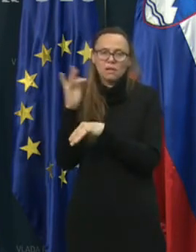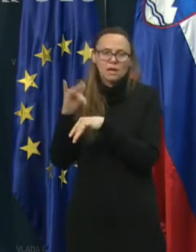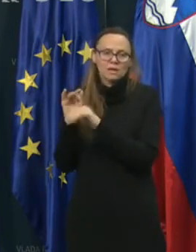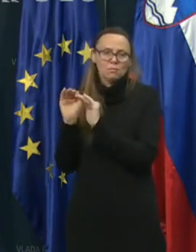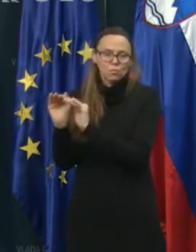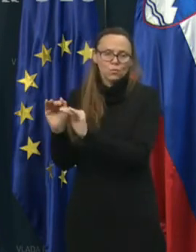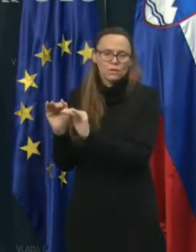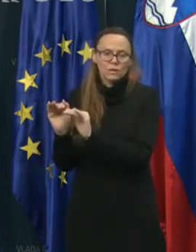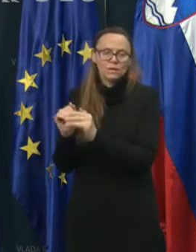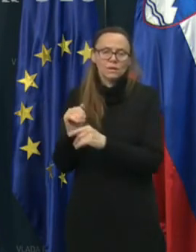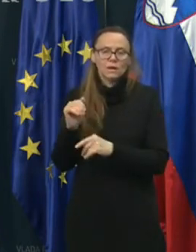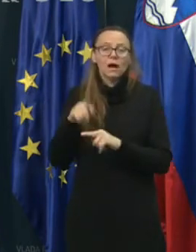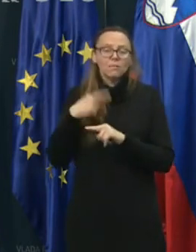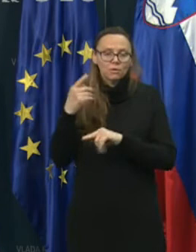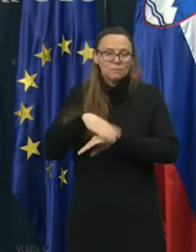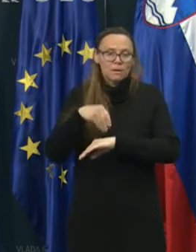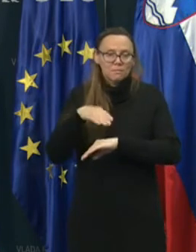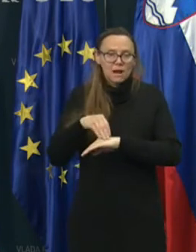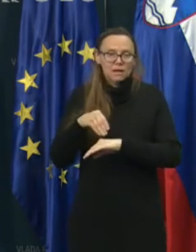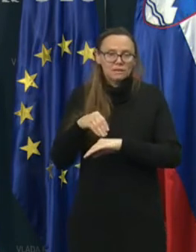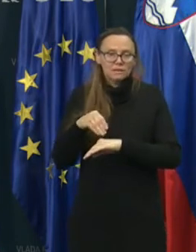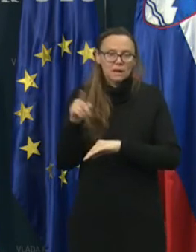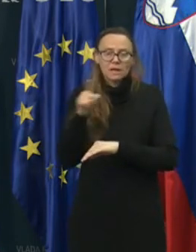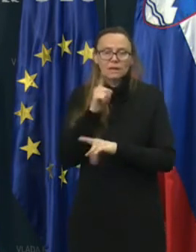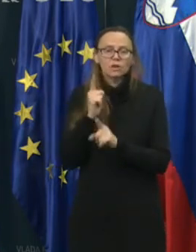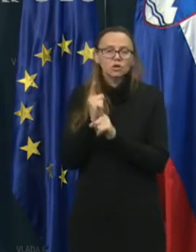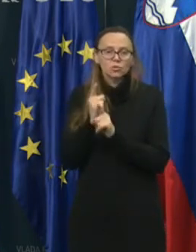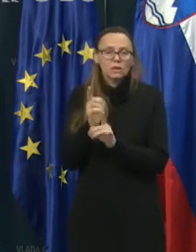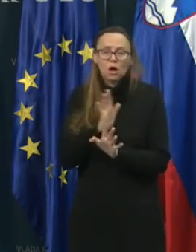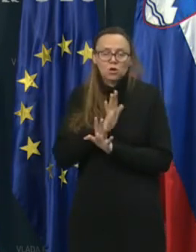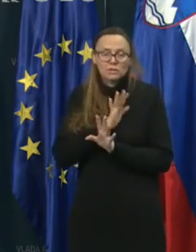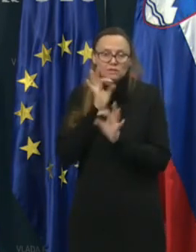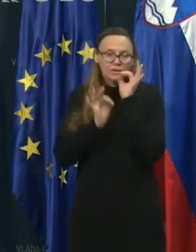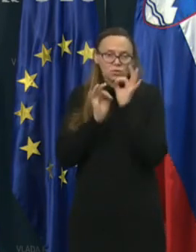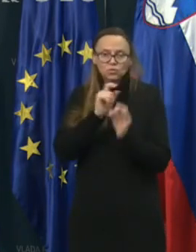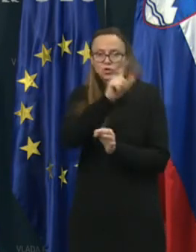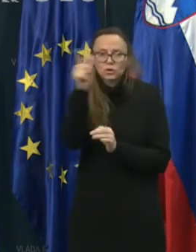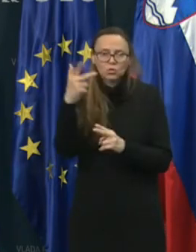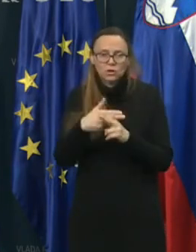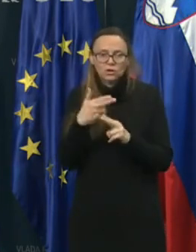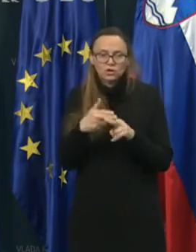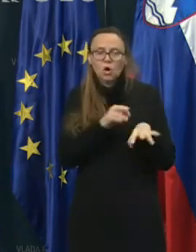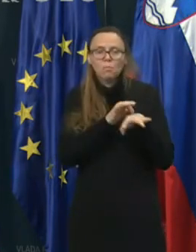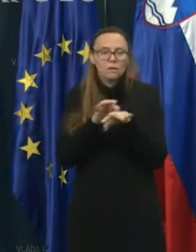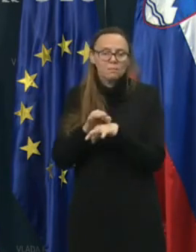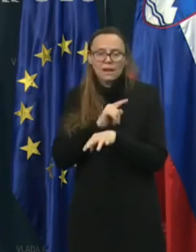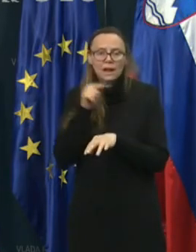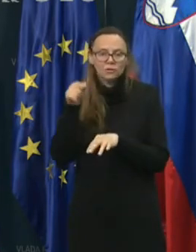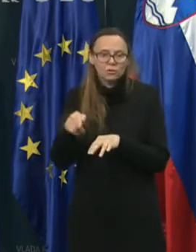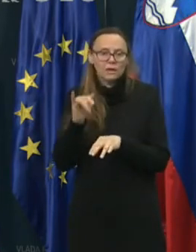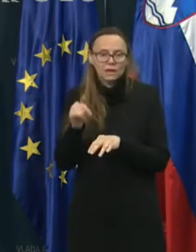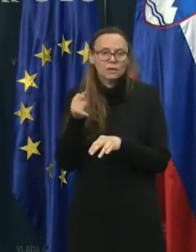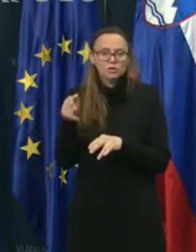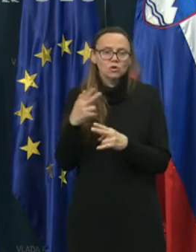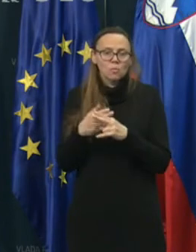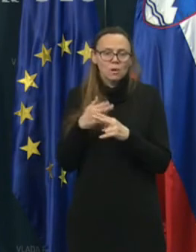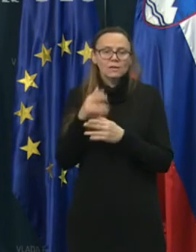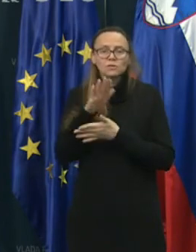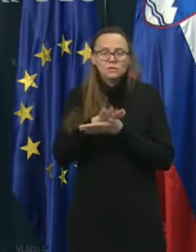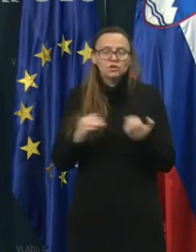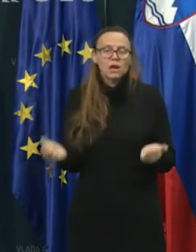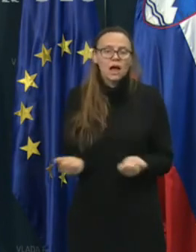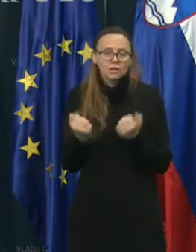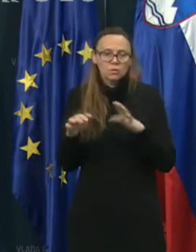vendarle praksa in tudi grozljive izkušnje drugih držav pripeljale do tega, da so se s to boleznijo začeli